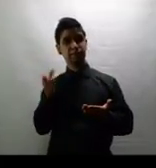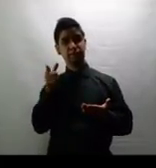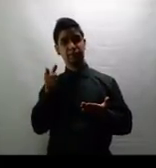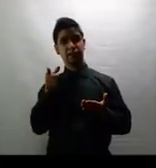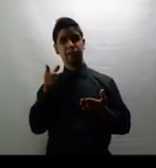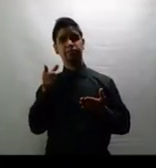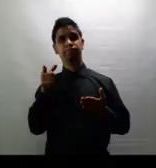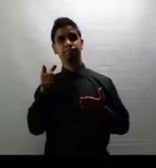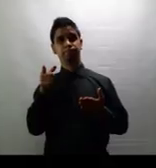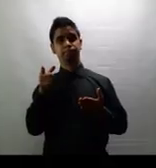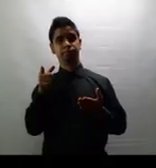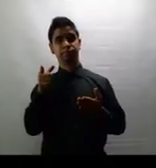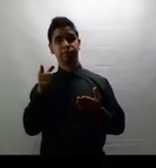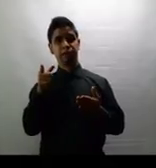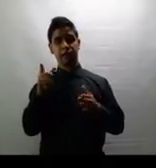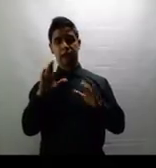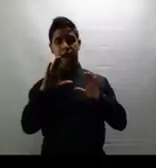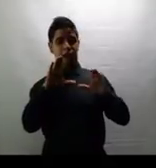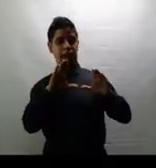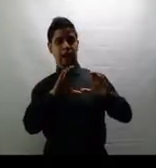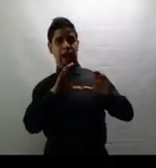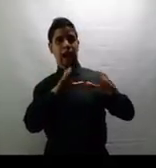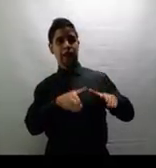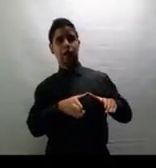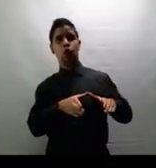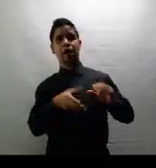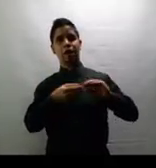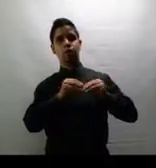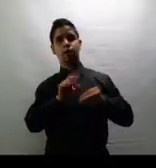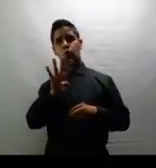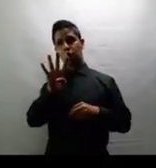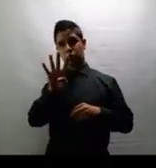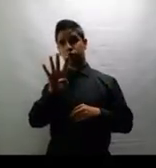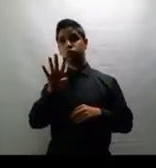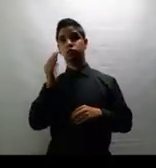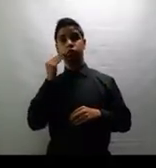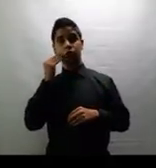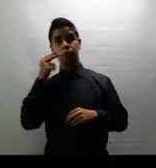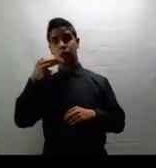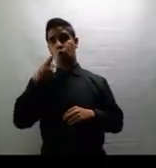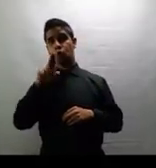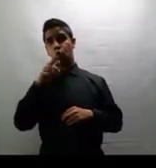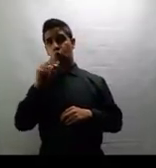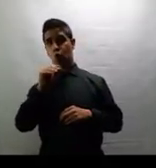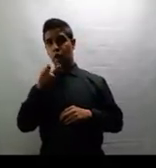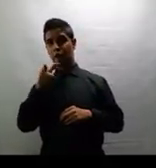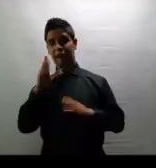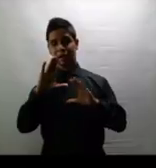muy preocupante categoría 3 en los aparatos